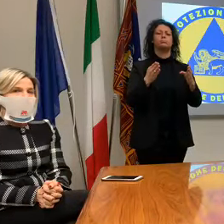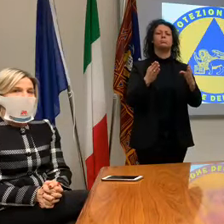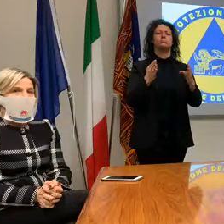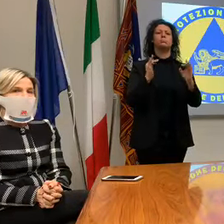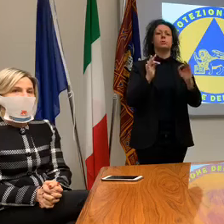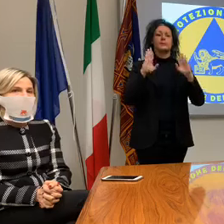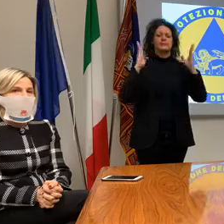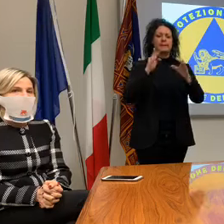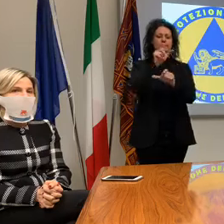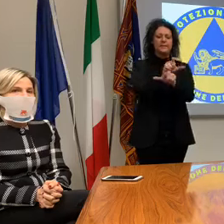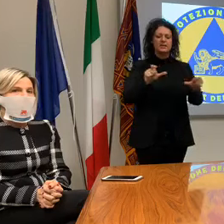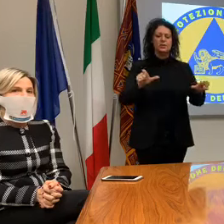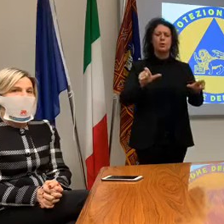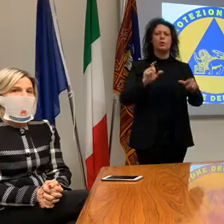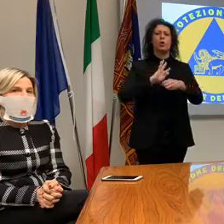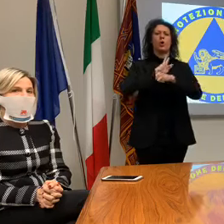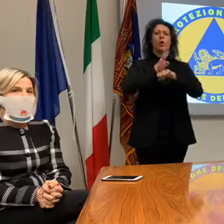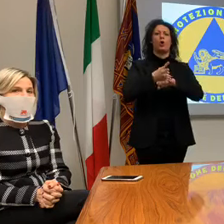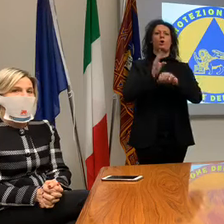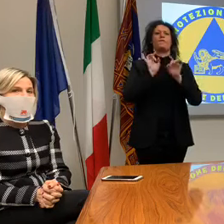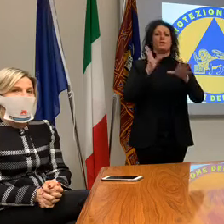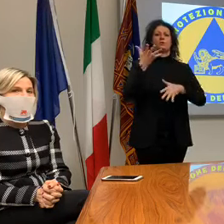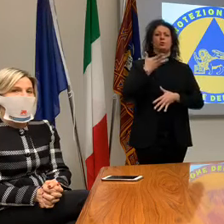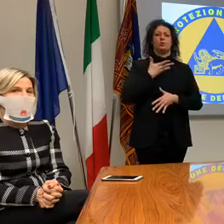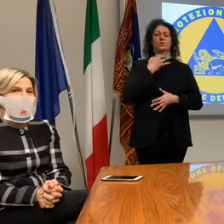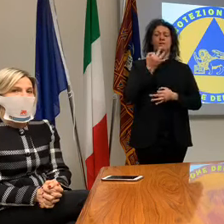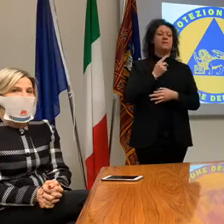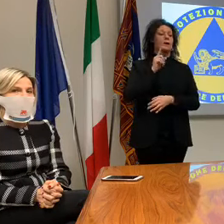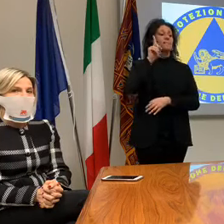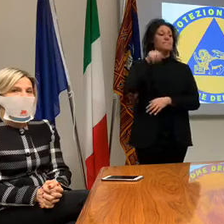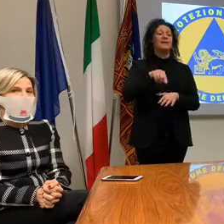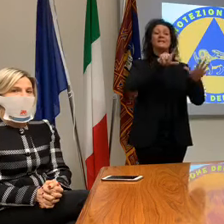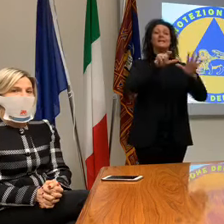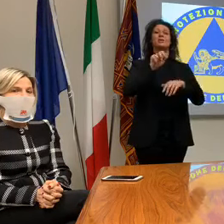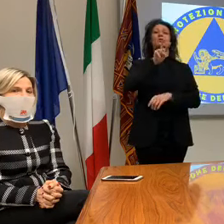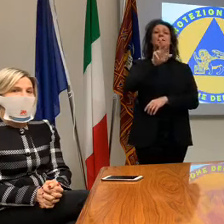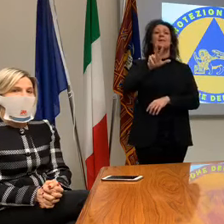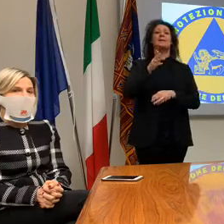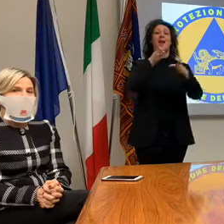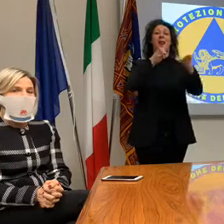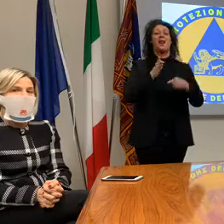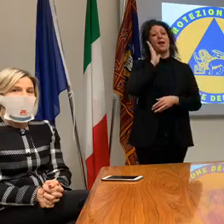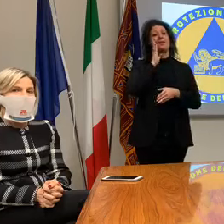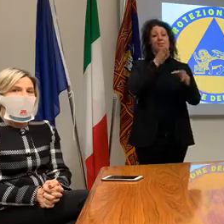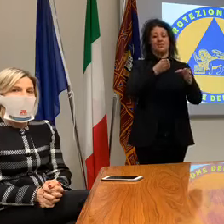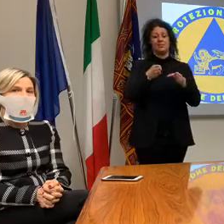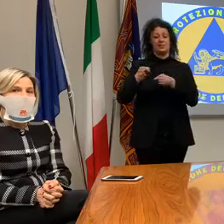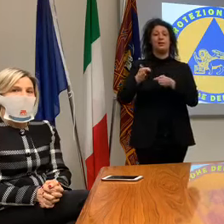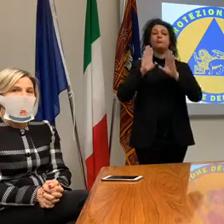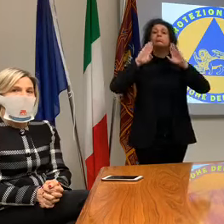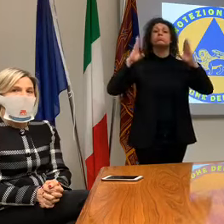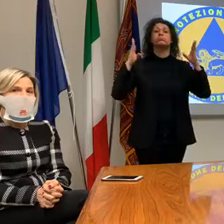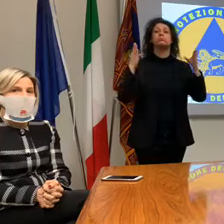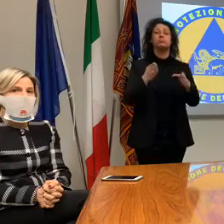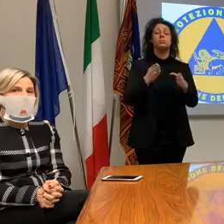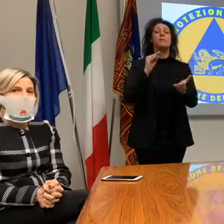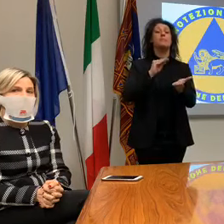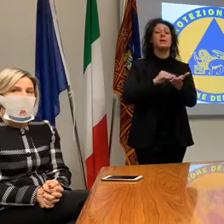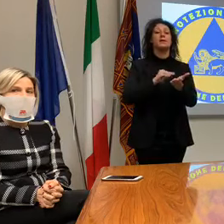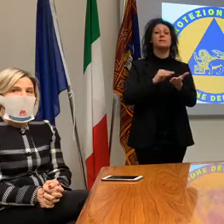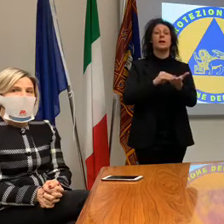a questi pazienti. Sono 1.723 letti dedicati a questi pazienti che sono presenti nelle terapie